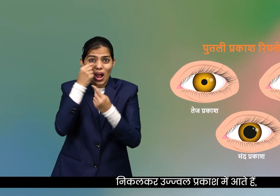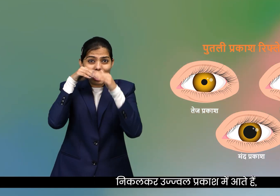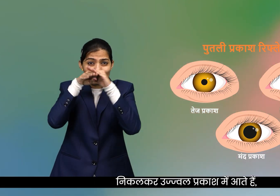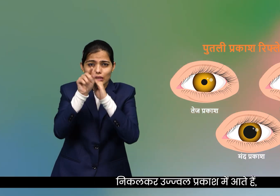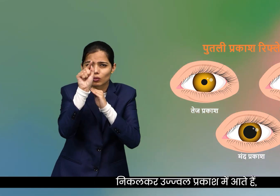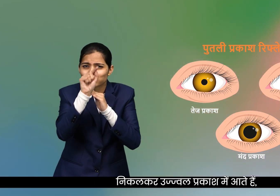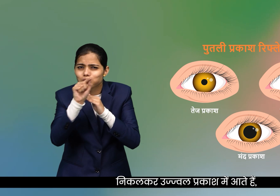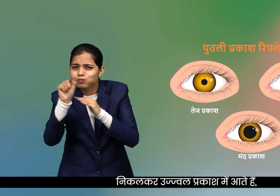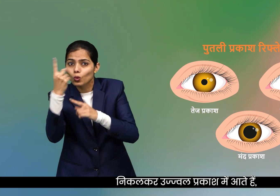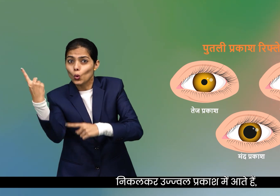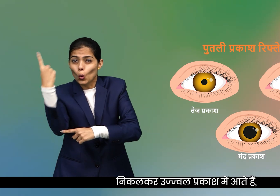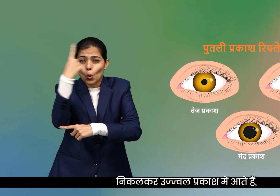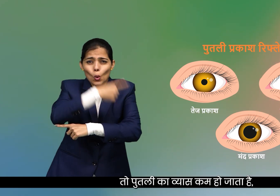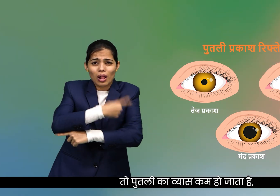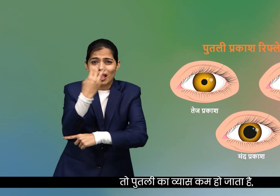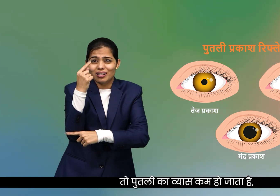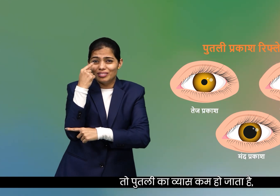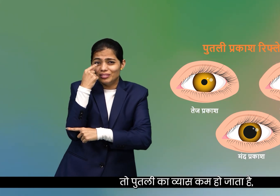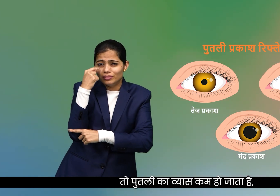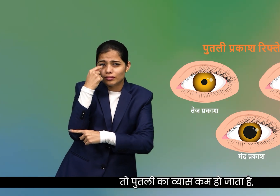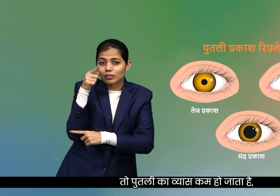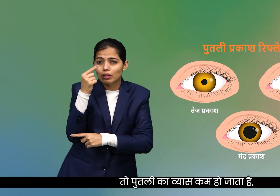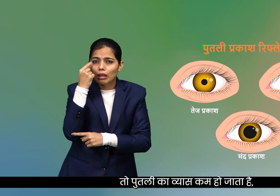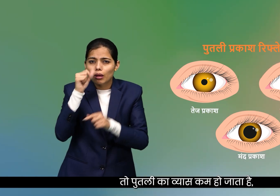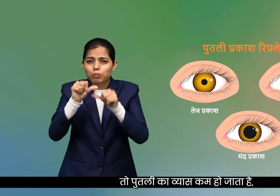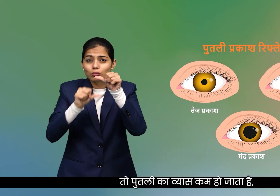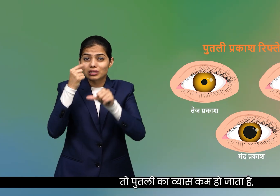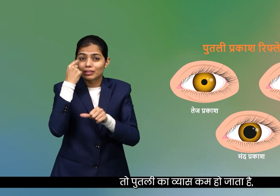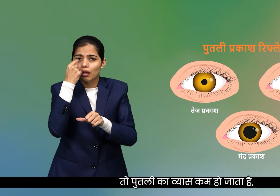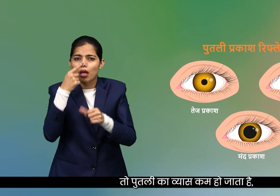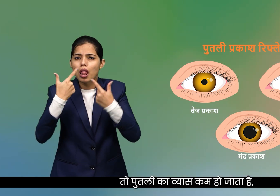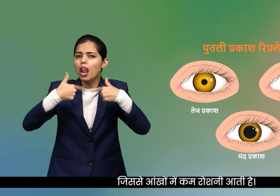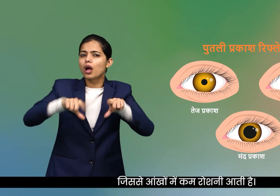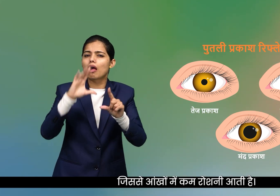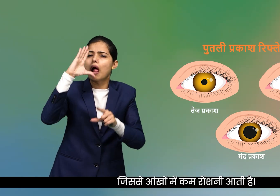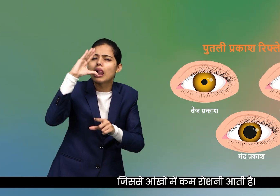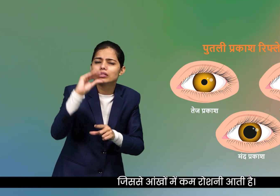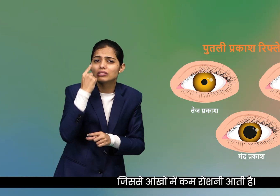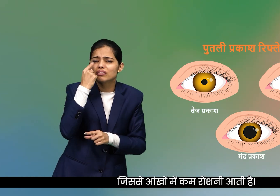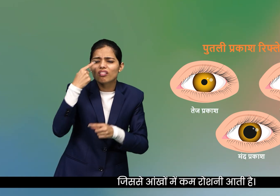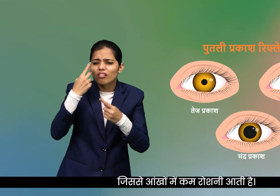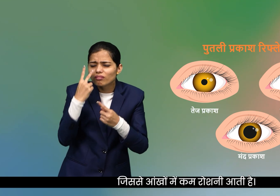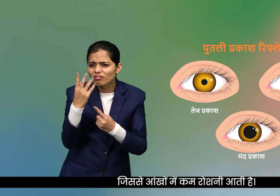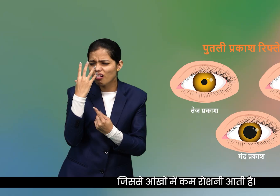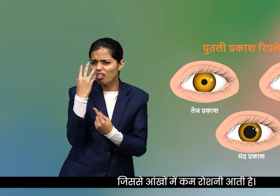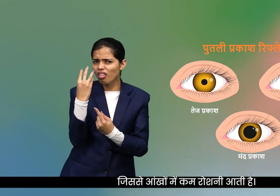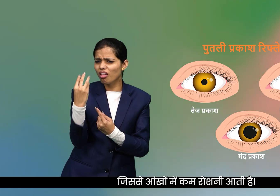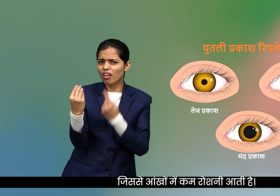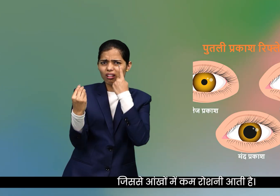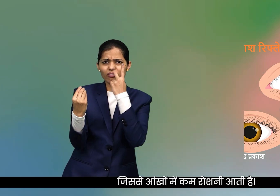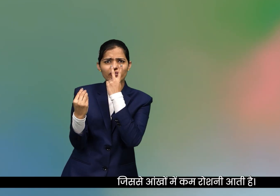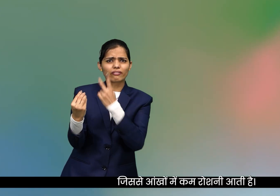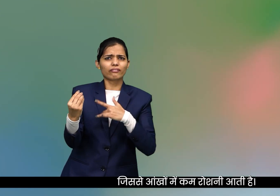उज्जवल प्रकाश में आते हैं तो पुतली का व्यास कम हो जाता है, जिससे आँखों में कम